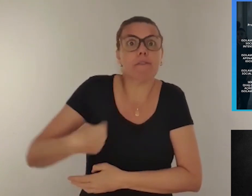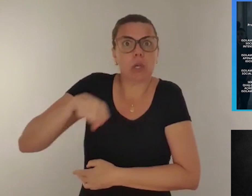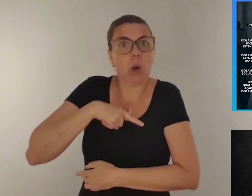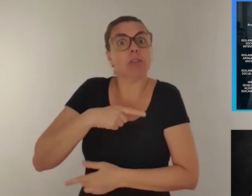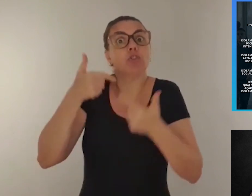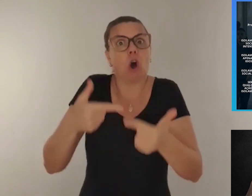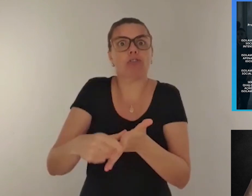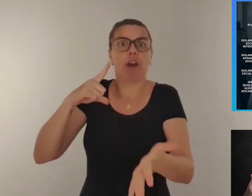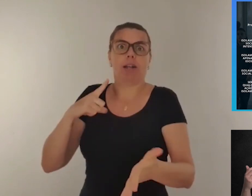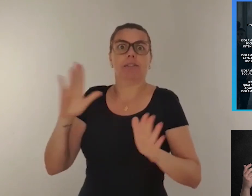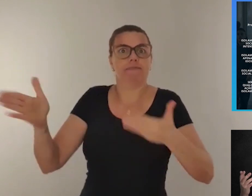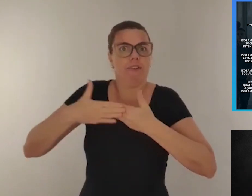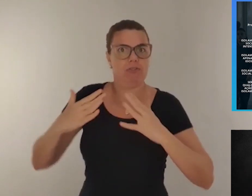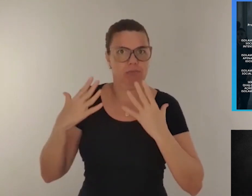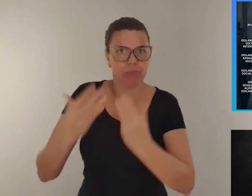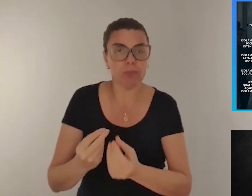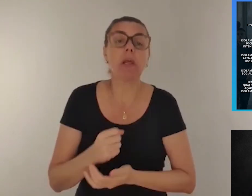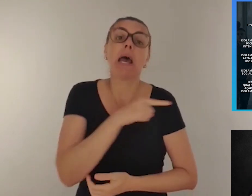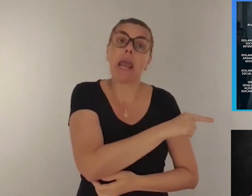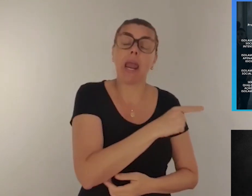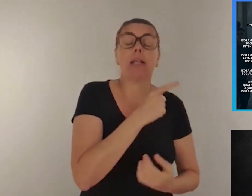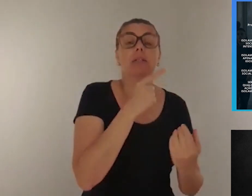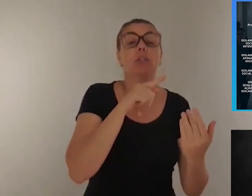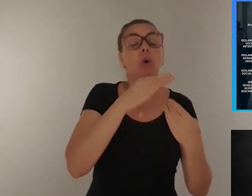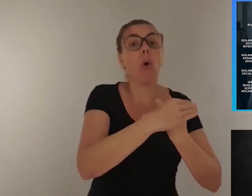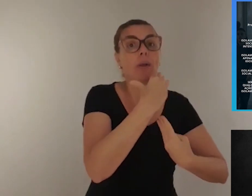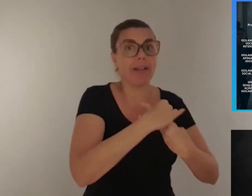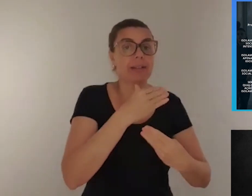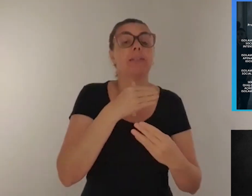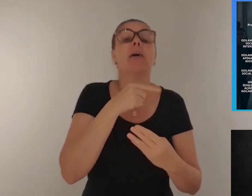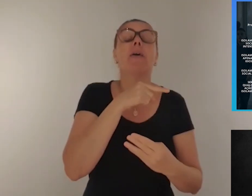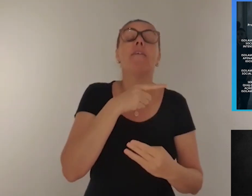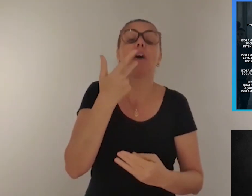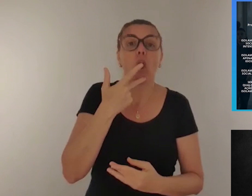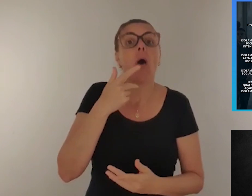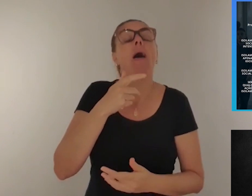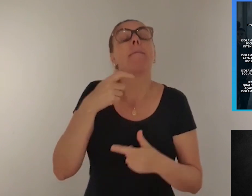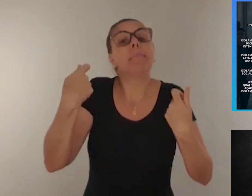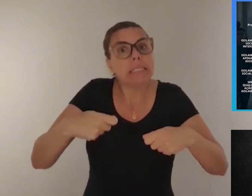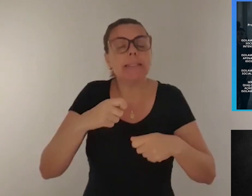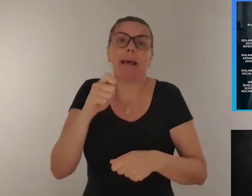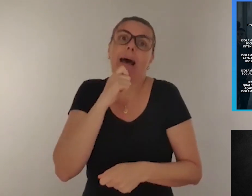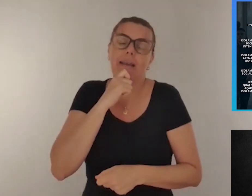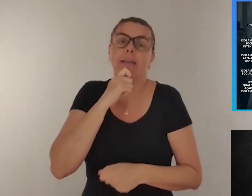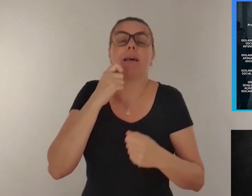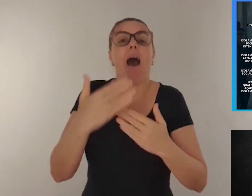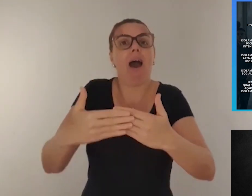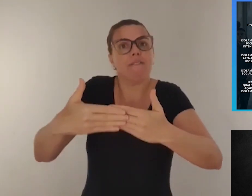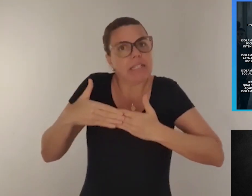e hipertensão, o que são mais motivos para a gente ter agido cedo. As recomendações do estudo e da equipe que orienta a OMS ainda